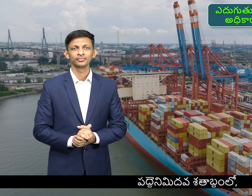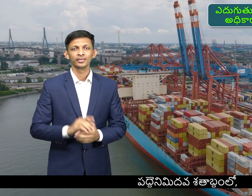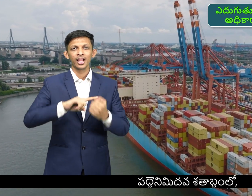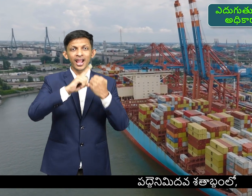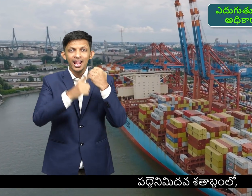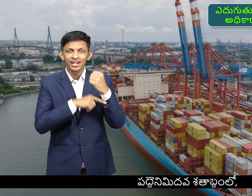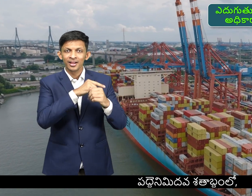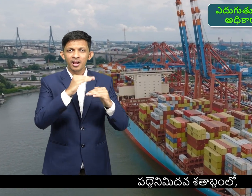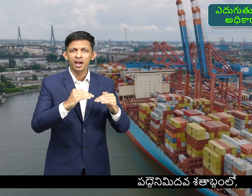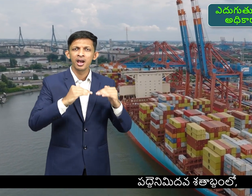18వ శతాబ్దంలో